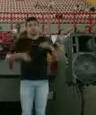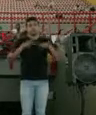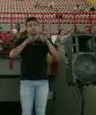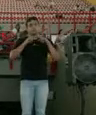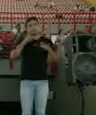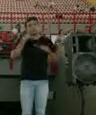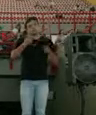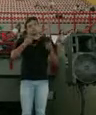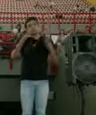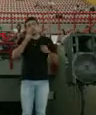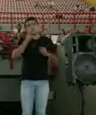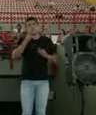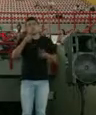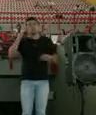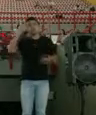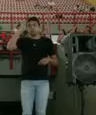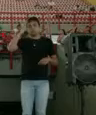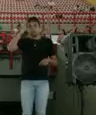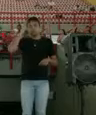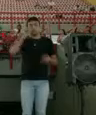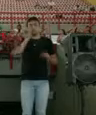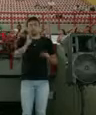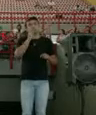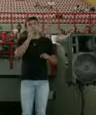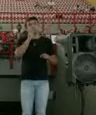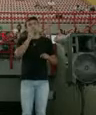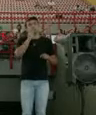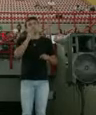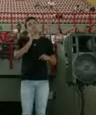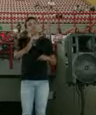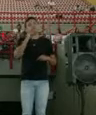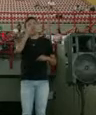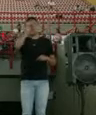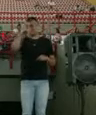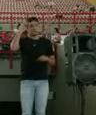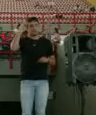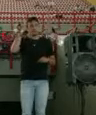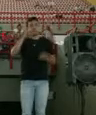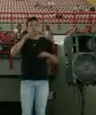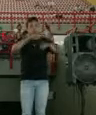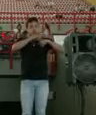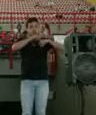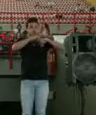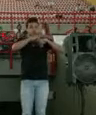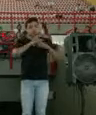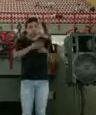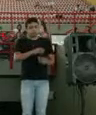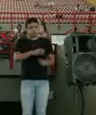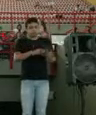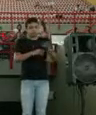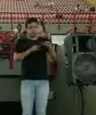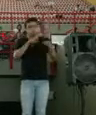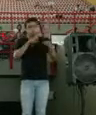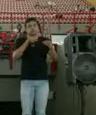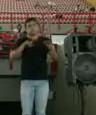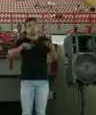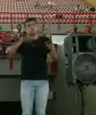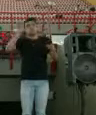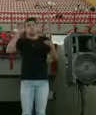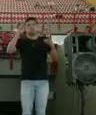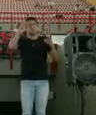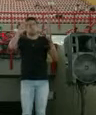lógica. Eu acho até que essa concepção de urinoterapia, ela é mais uma